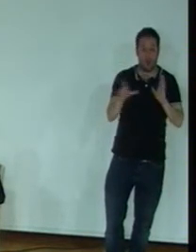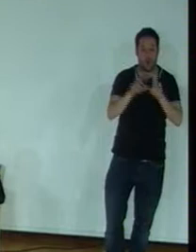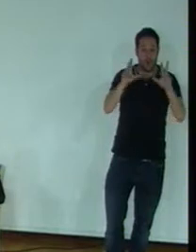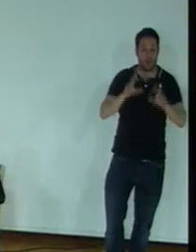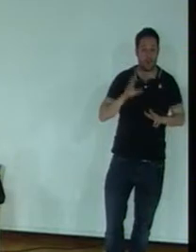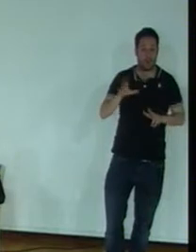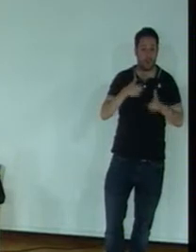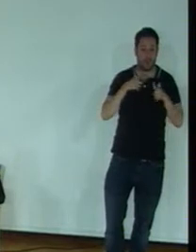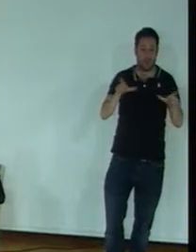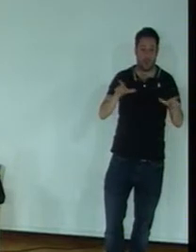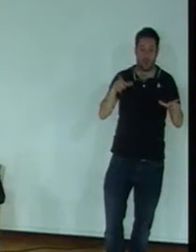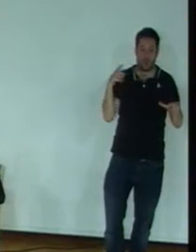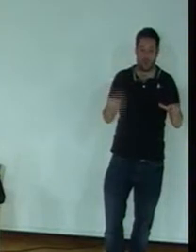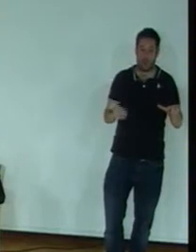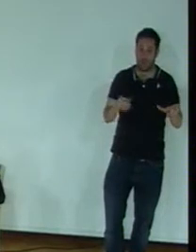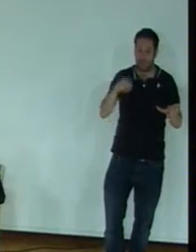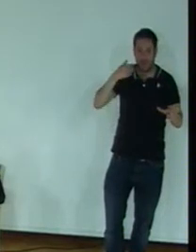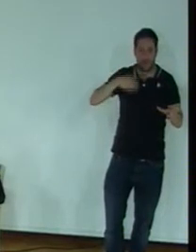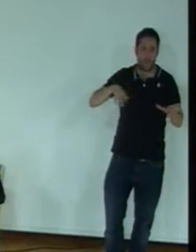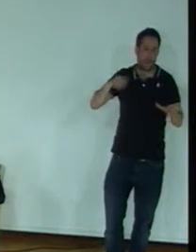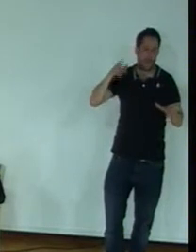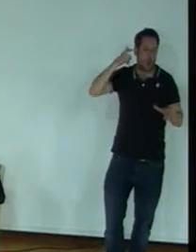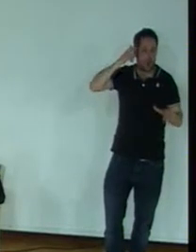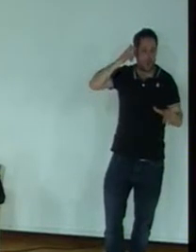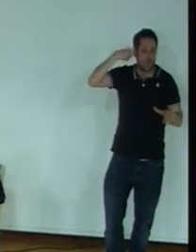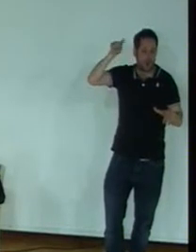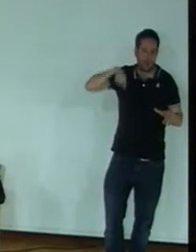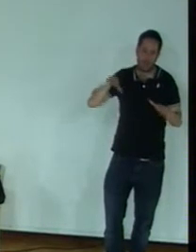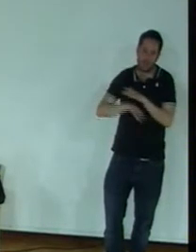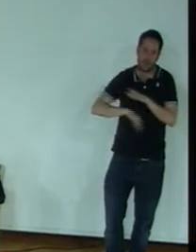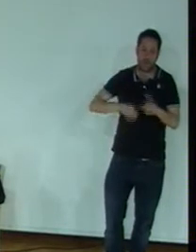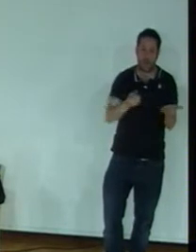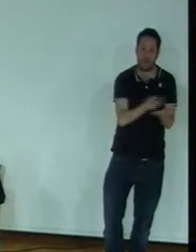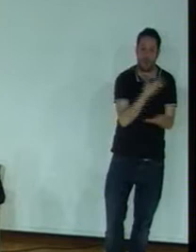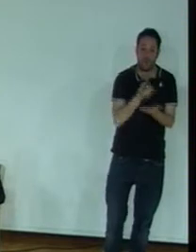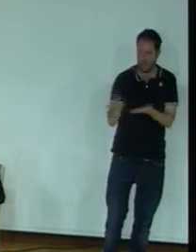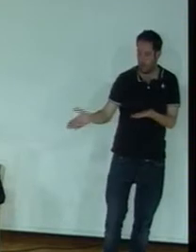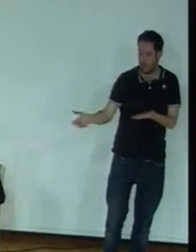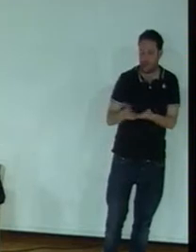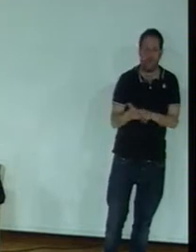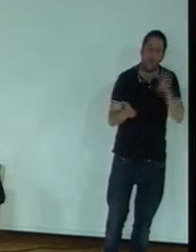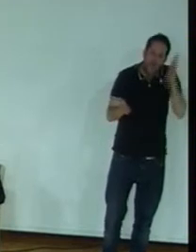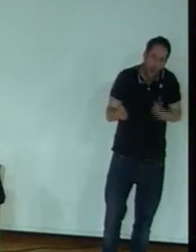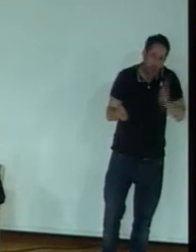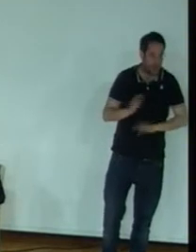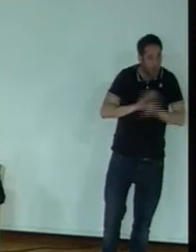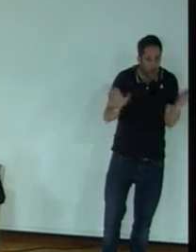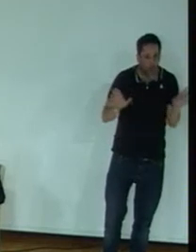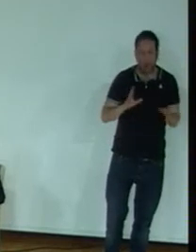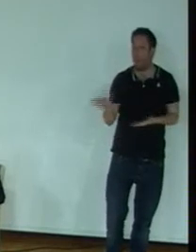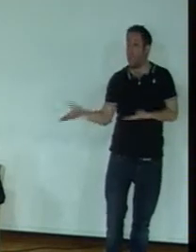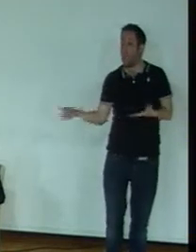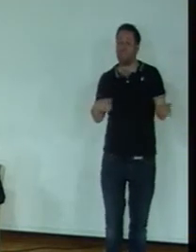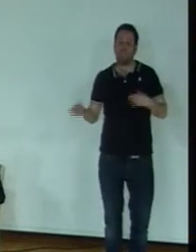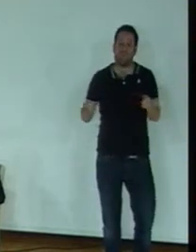informatique et liberté pose un sage principe qui est de ne collecter que les données strictement nécessaires. C'est-à-dire de ne pas faire